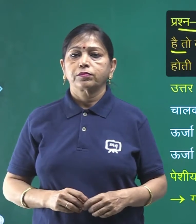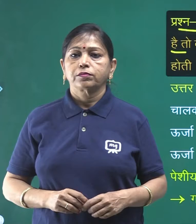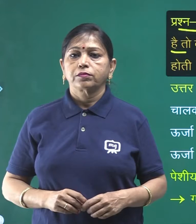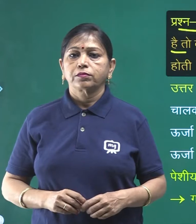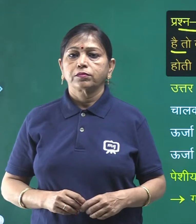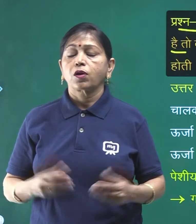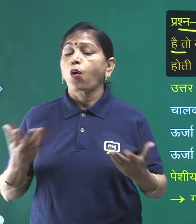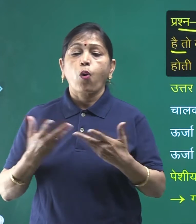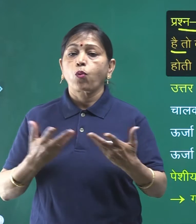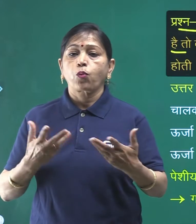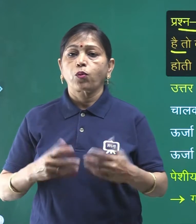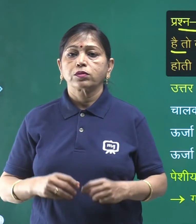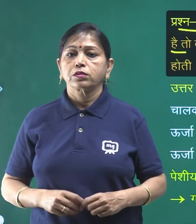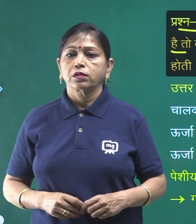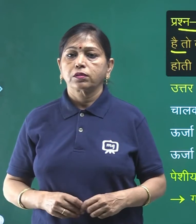कौन कौन सी